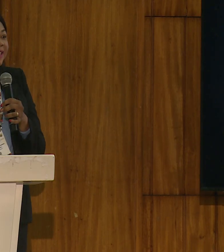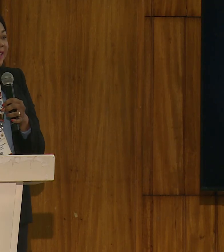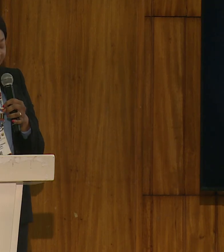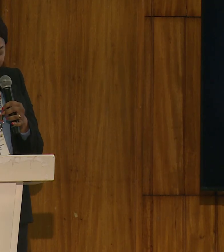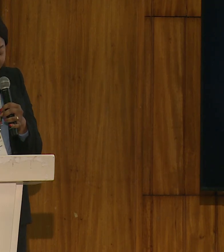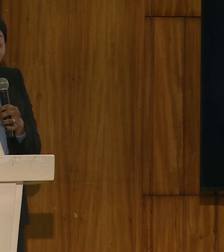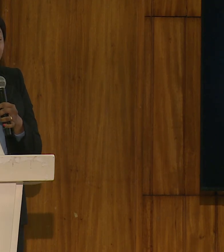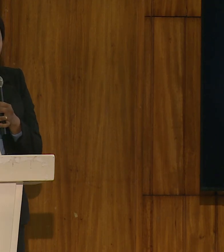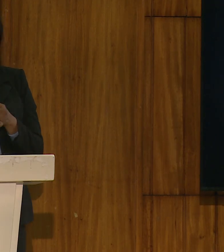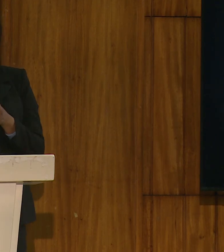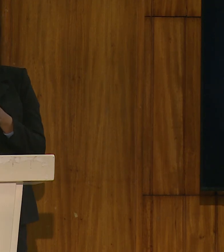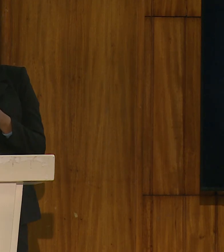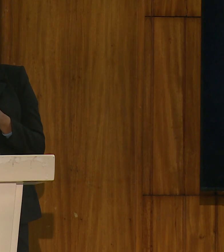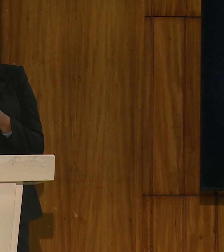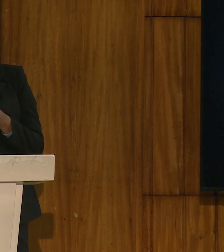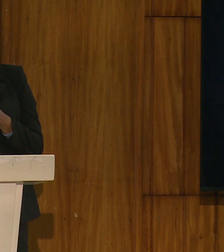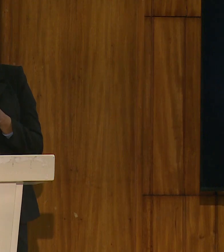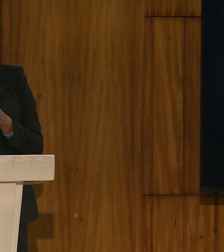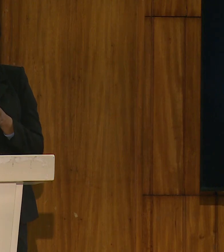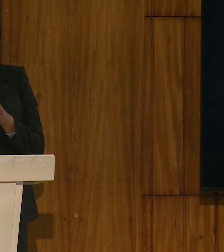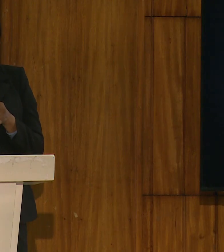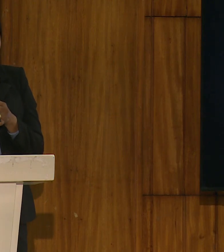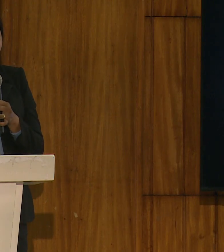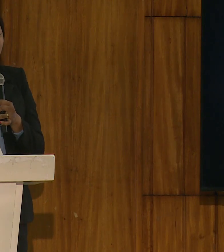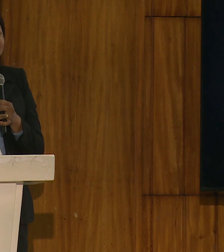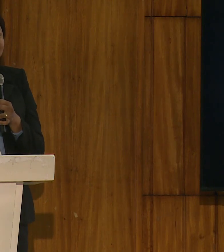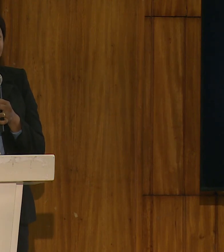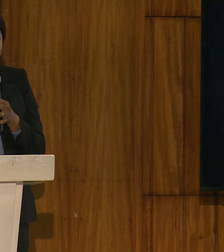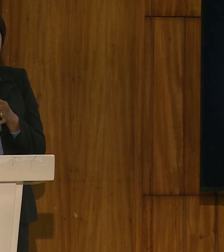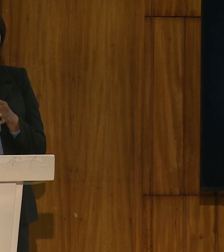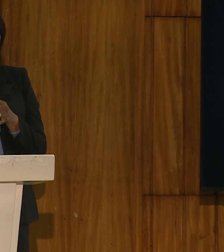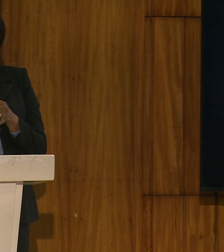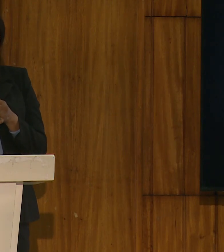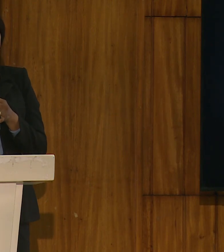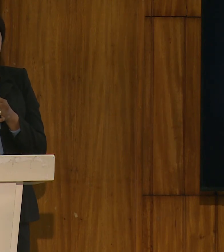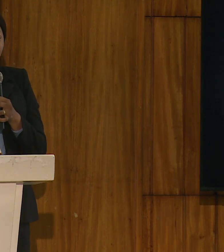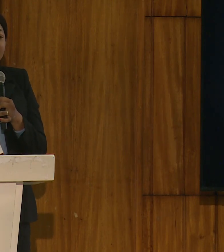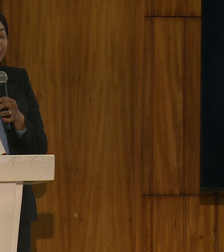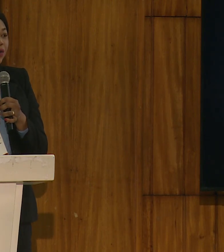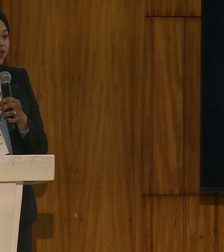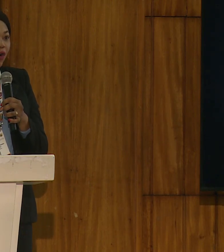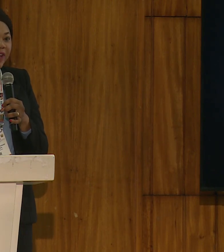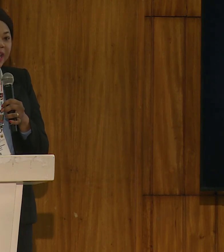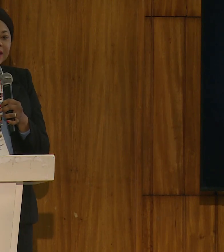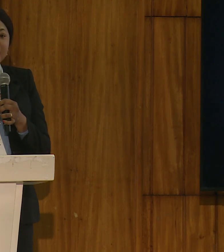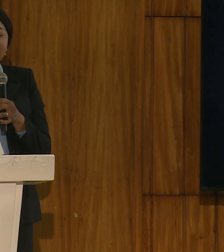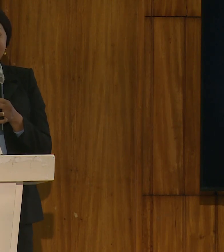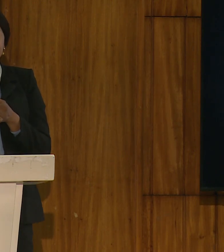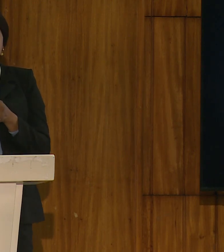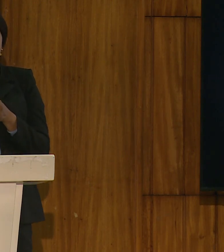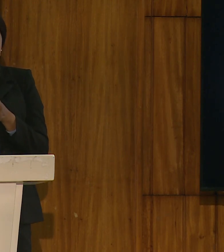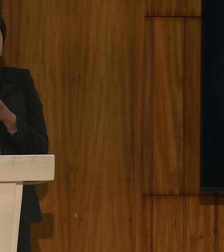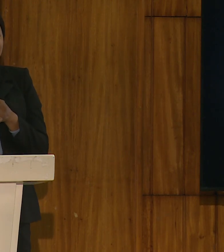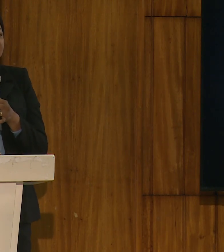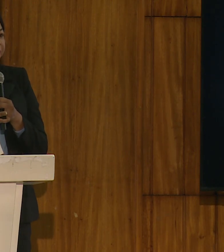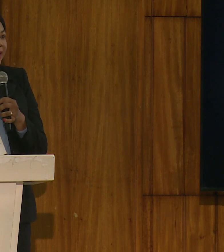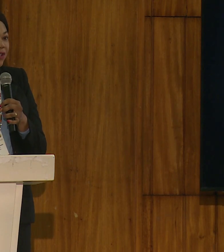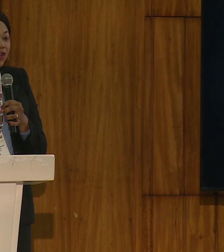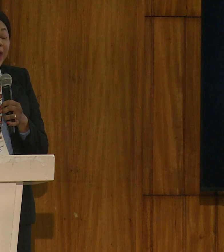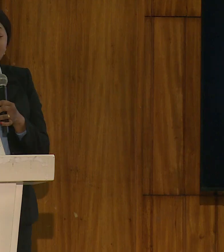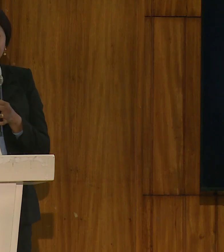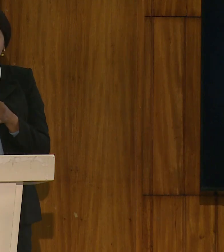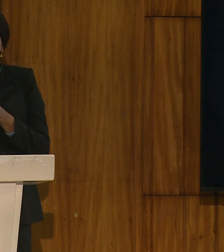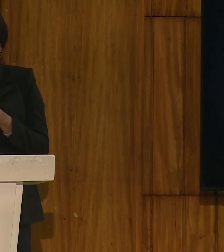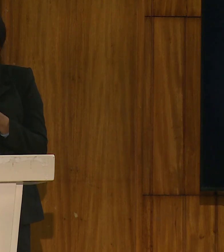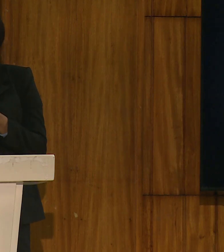Así nace la ONG El Buen Samaritano. Nosotros nos dedicamos a apoyar a los jóvenes, a hacer charlas de